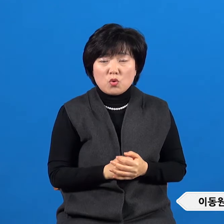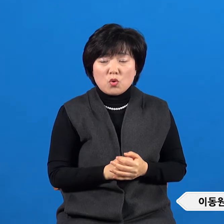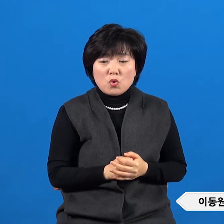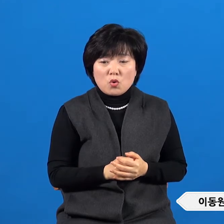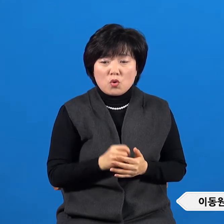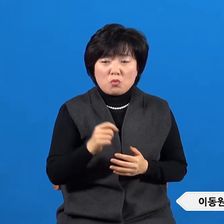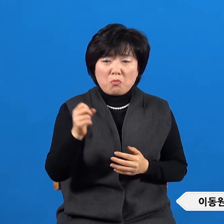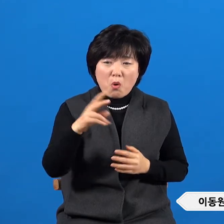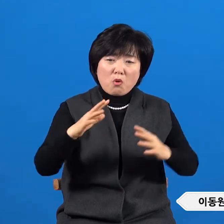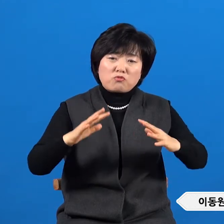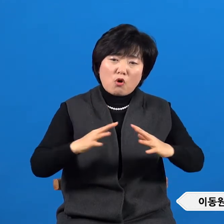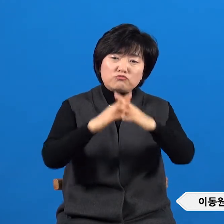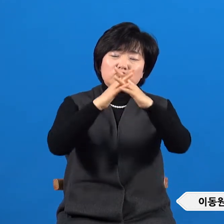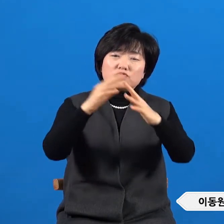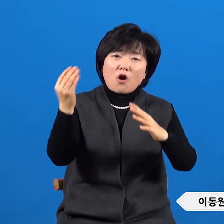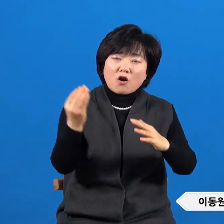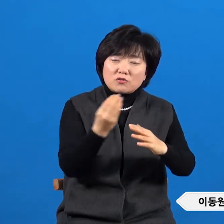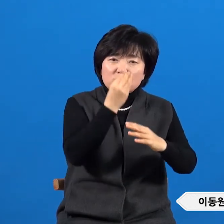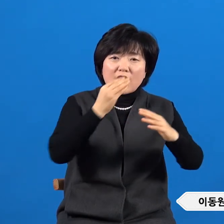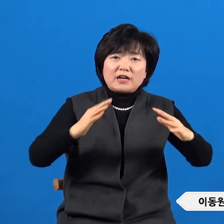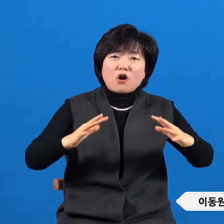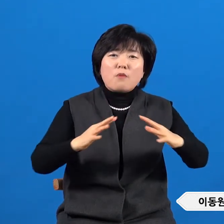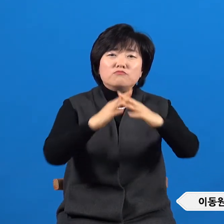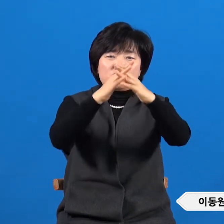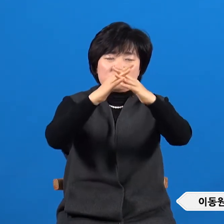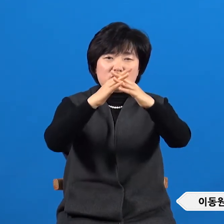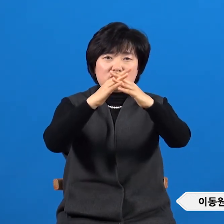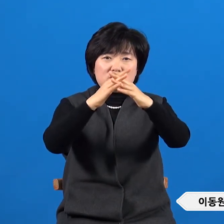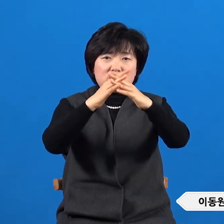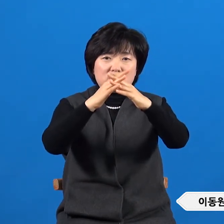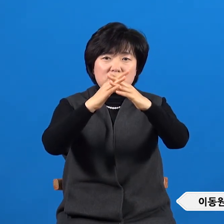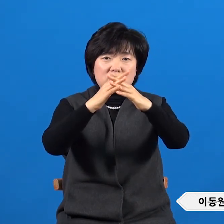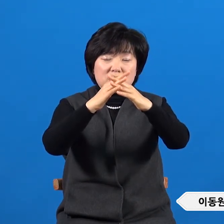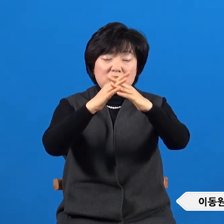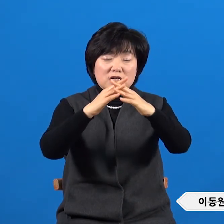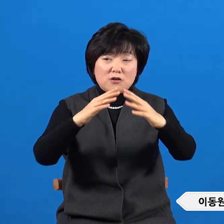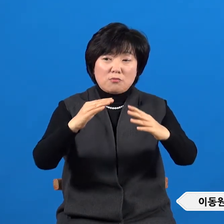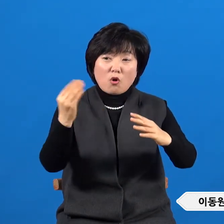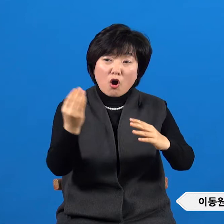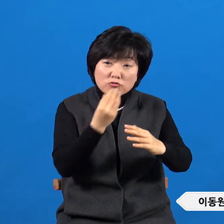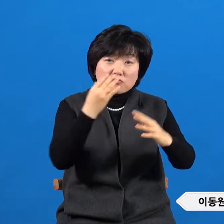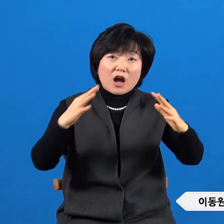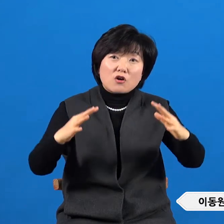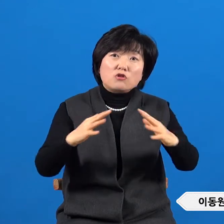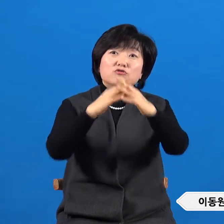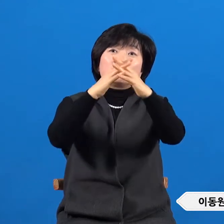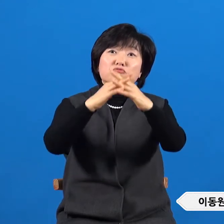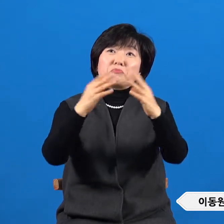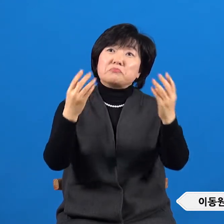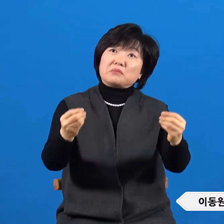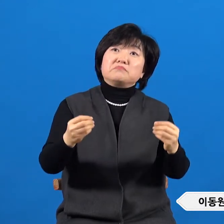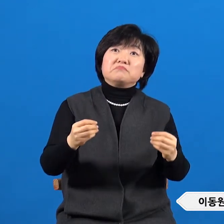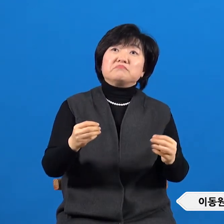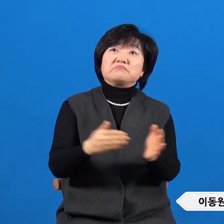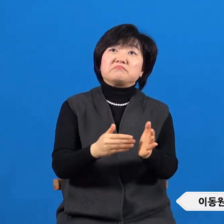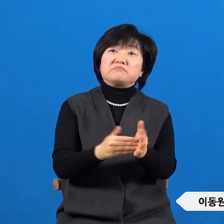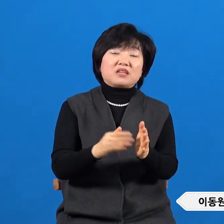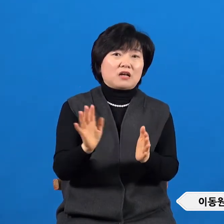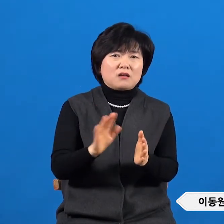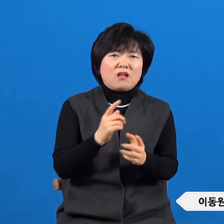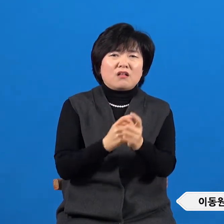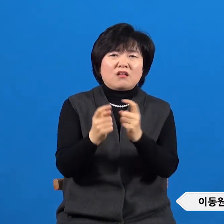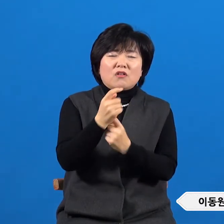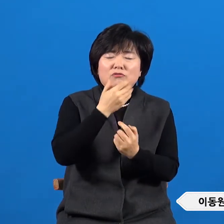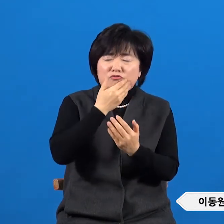그것은 또 하나의 건물이, 거룩한 건물이 지어졌다. 거기서 끝나는 것이 아니에요. 그보다 더 중요한 의미가